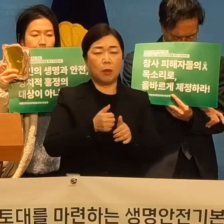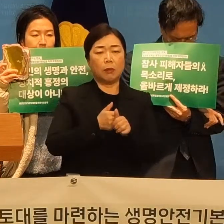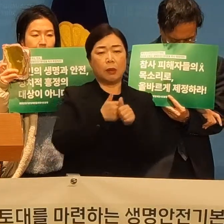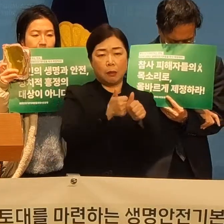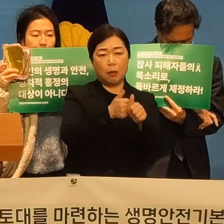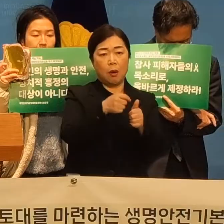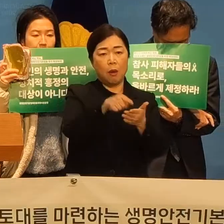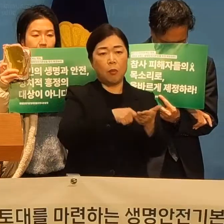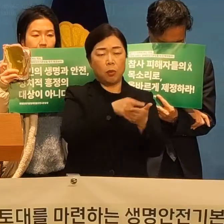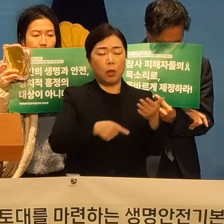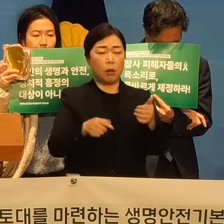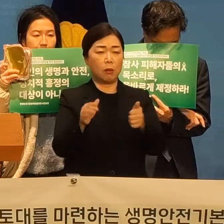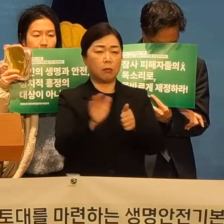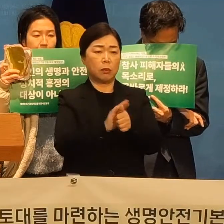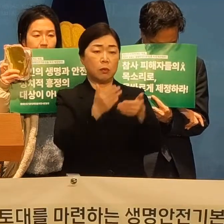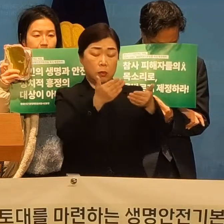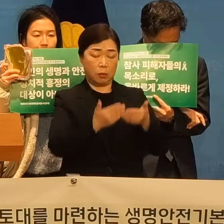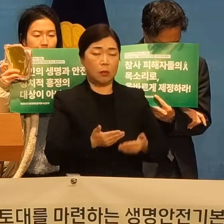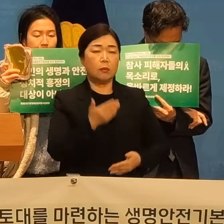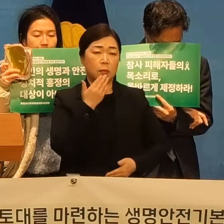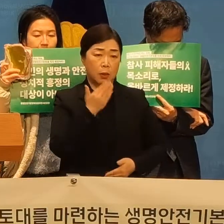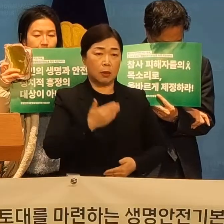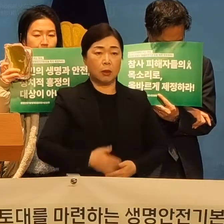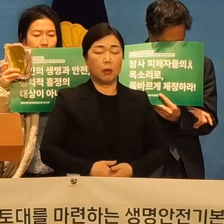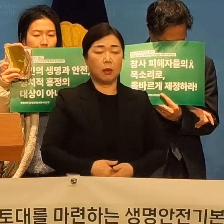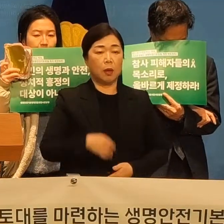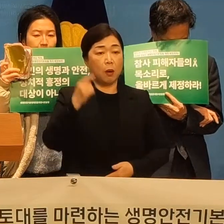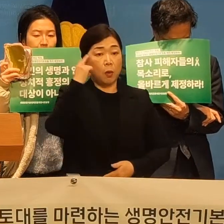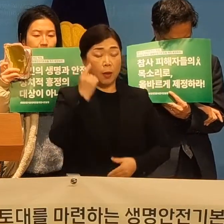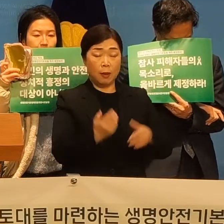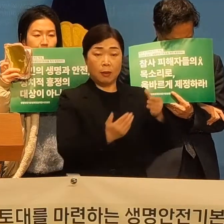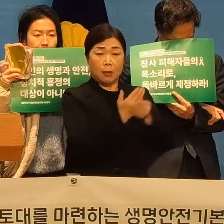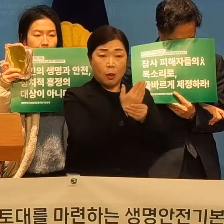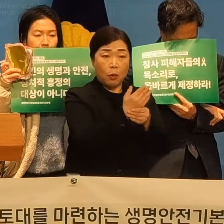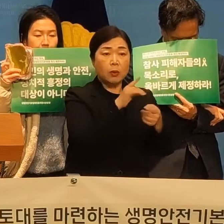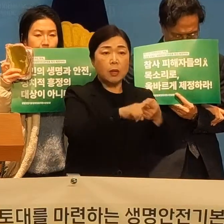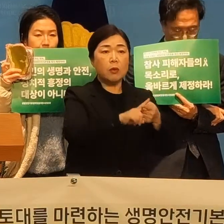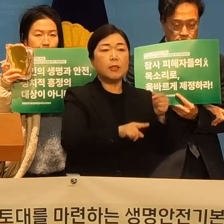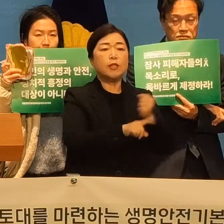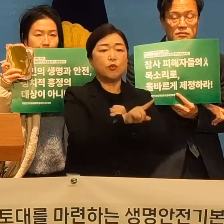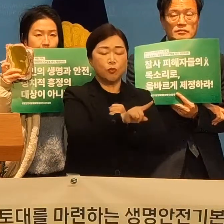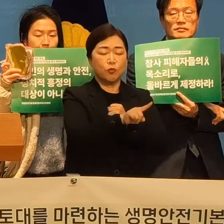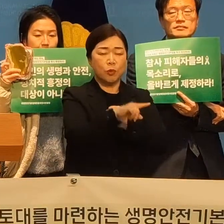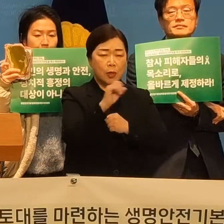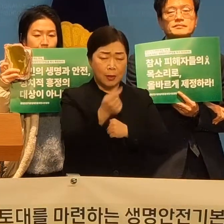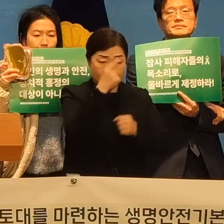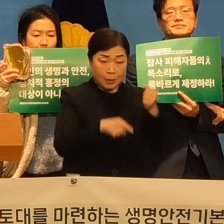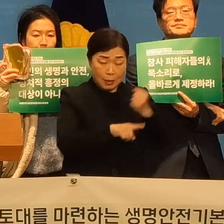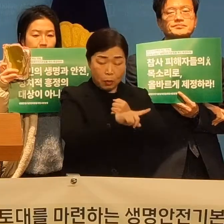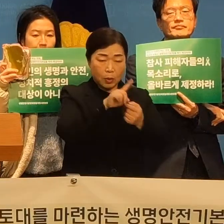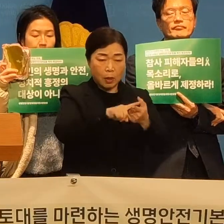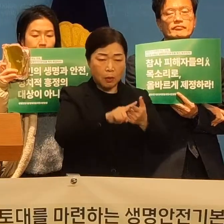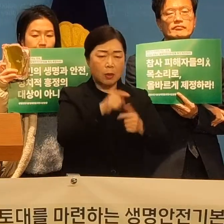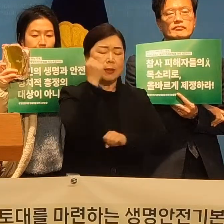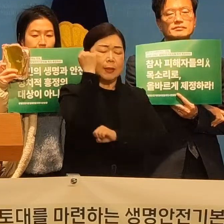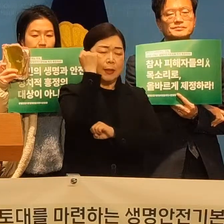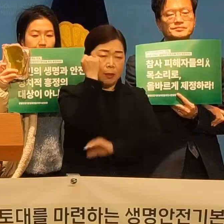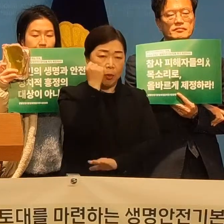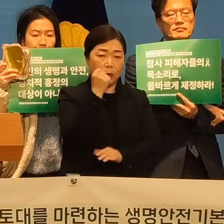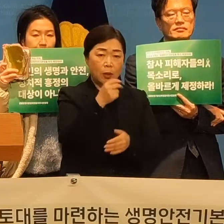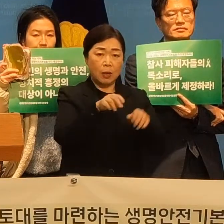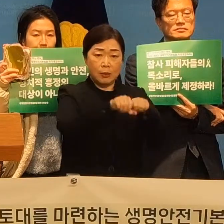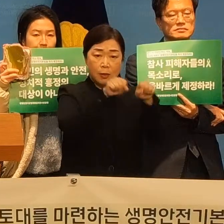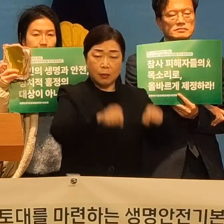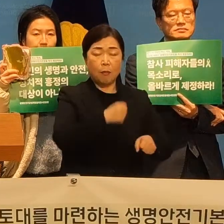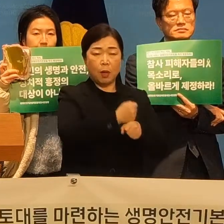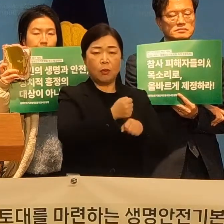보상을 받을 수 있고, 또 왜 그런 사고가 일어났는지 이유를 알 수 있도록 최소한의 장치를